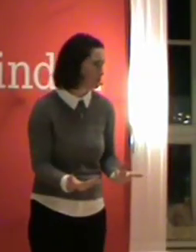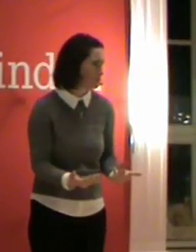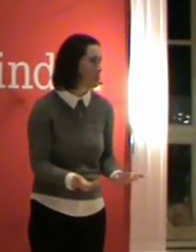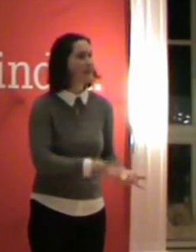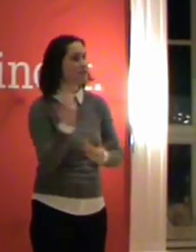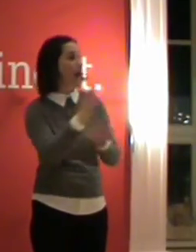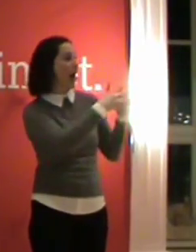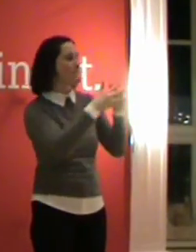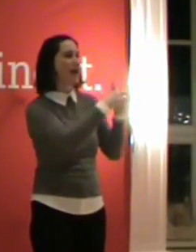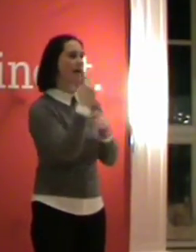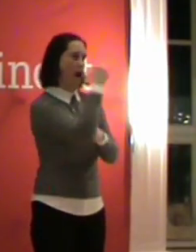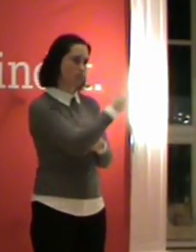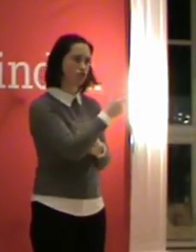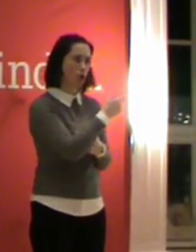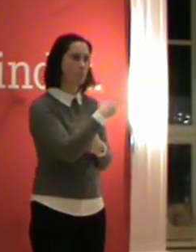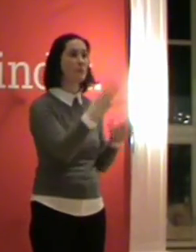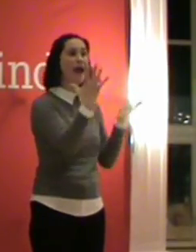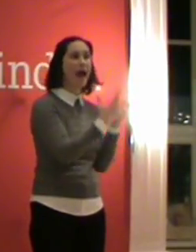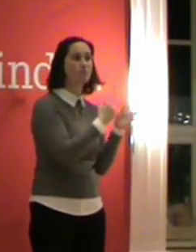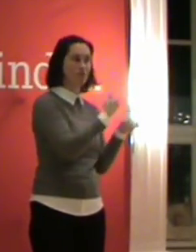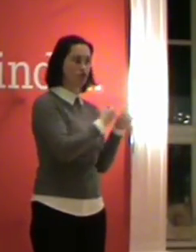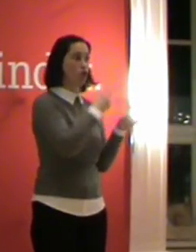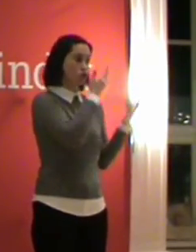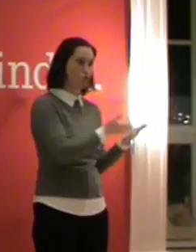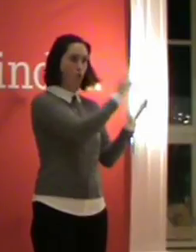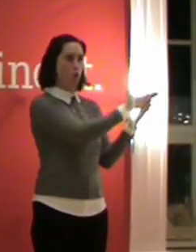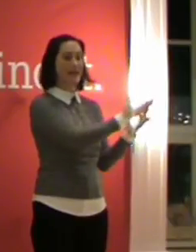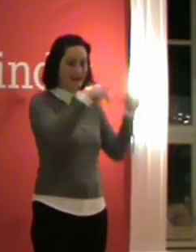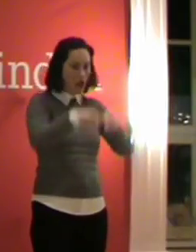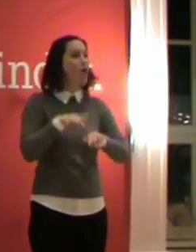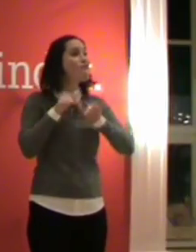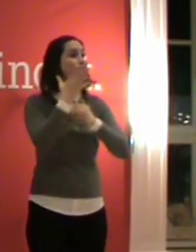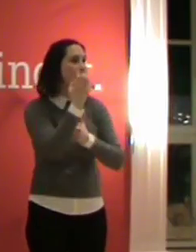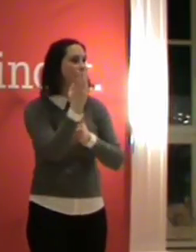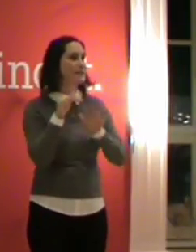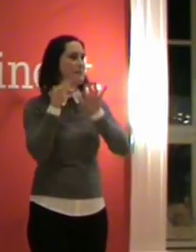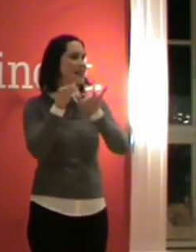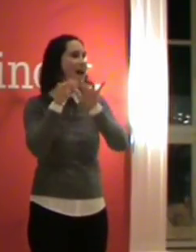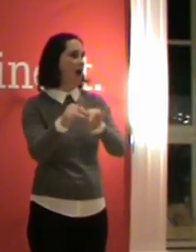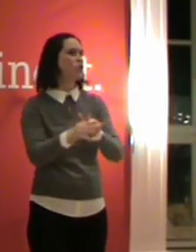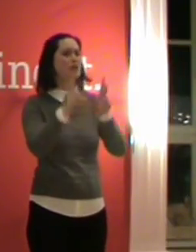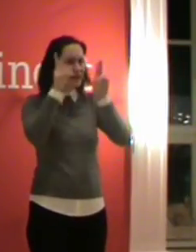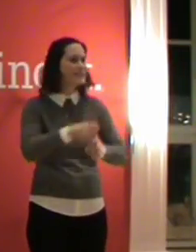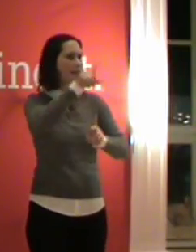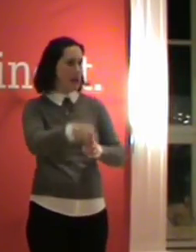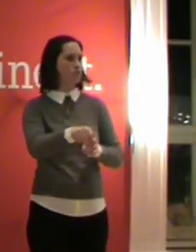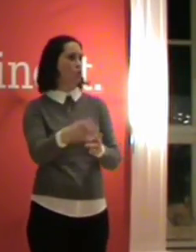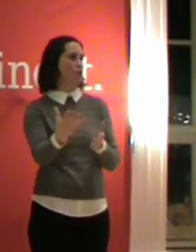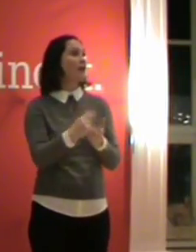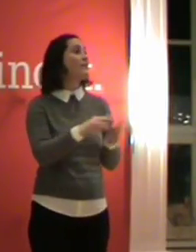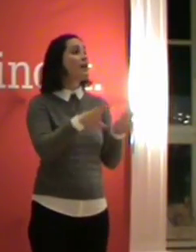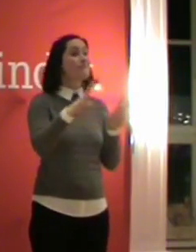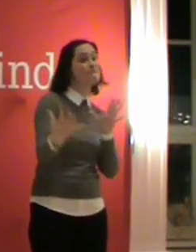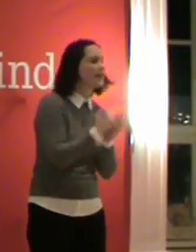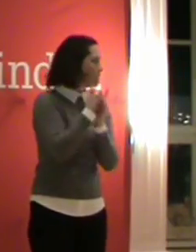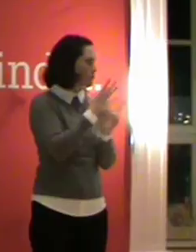Vorbild Vereinigte Staaten. Wenn wir die Erbschaftssteuer wie dort hätten, hätten wir 50 Milliarden und es würden die richtigen treffen. Niemand will enteignen, nur